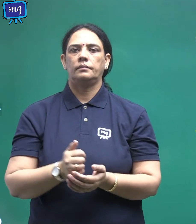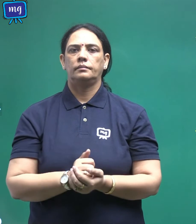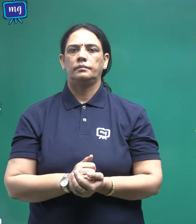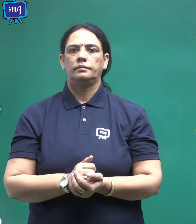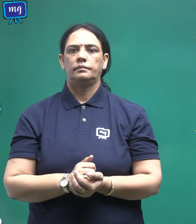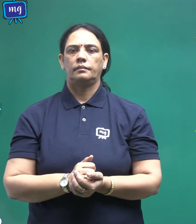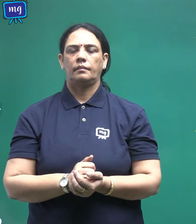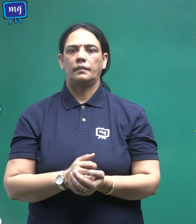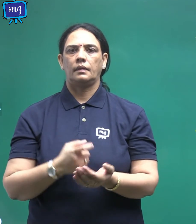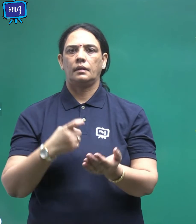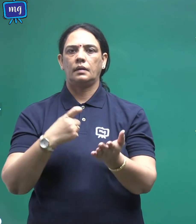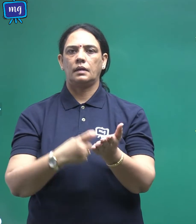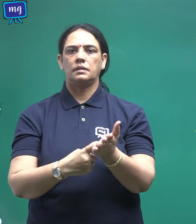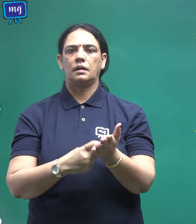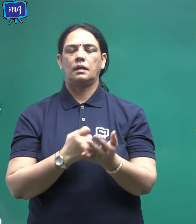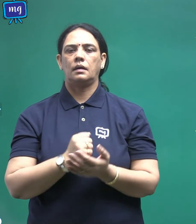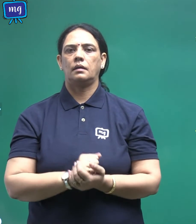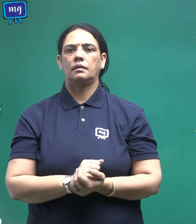त्रिज्या